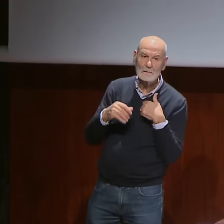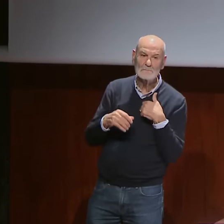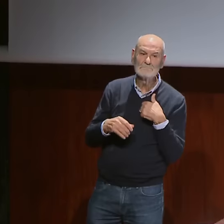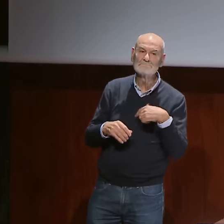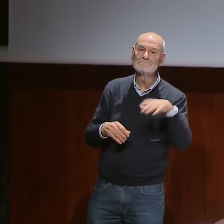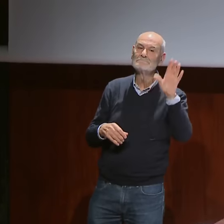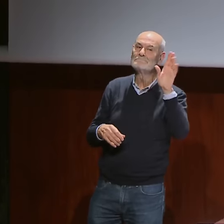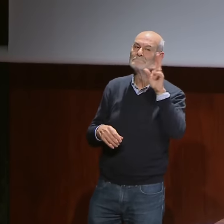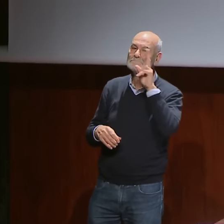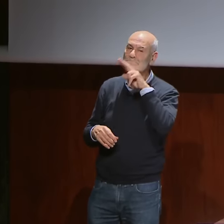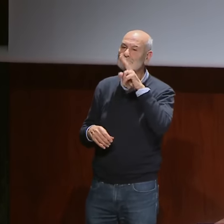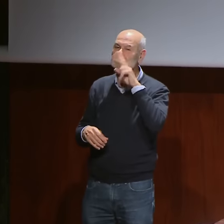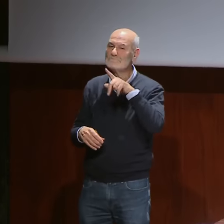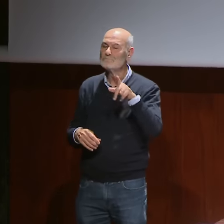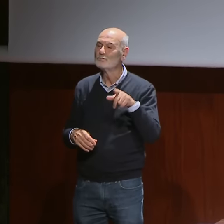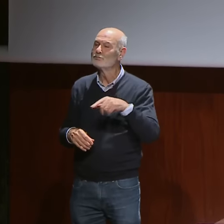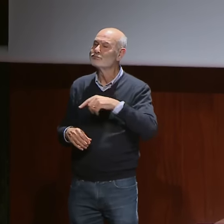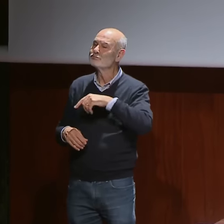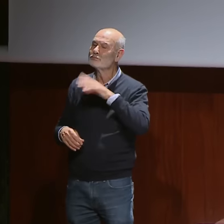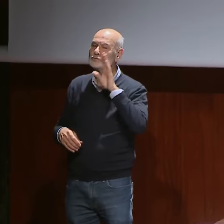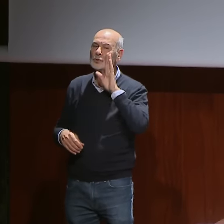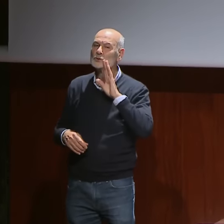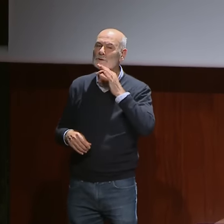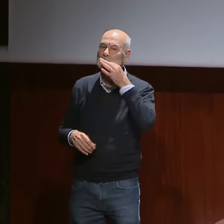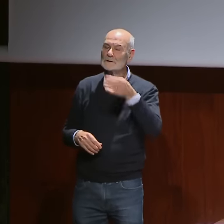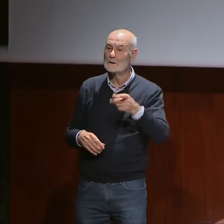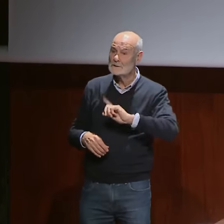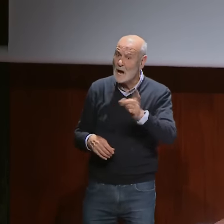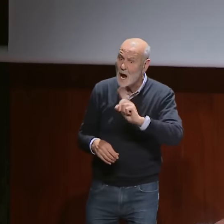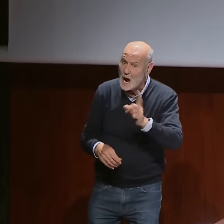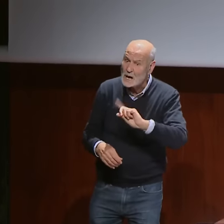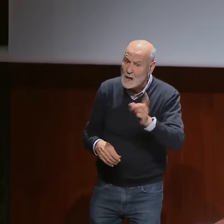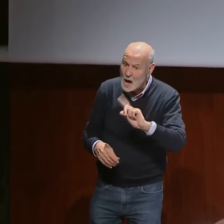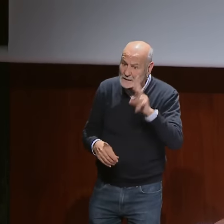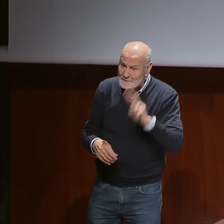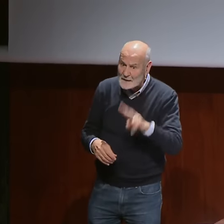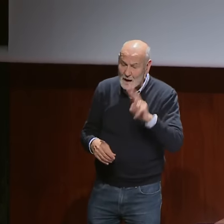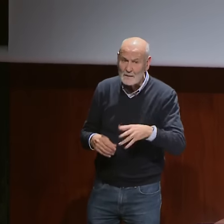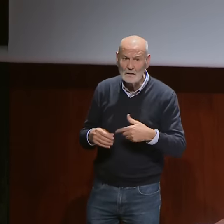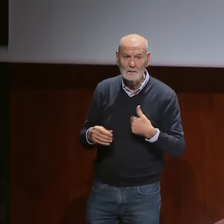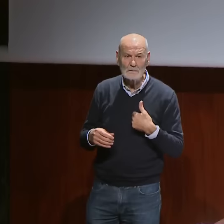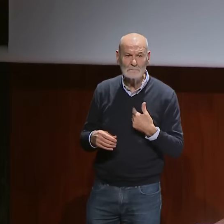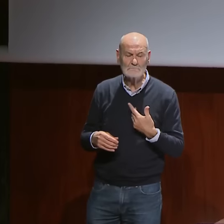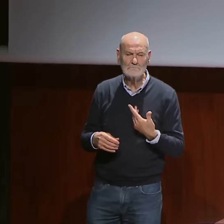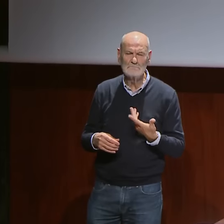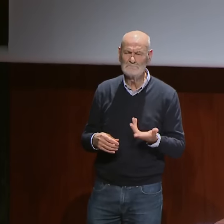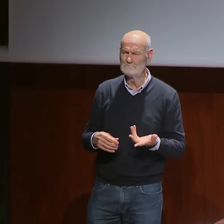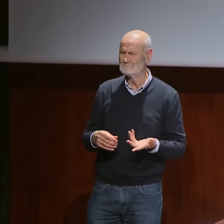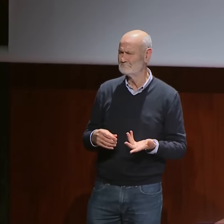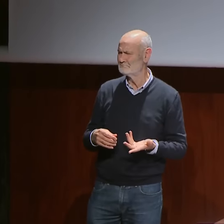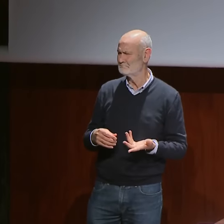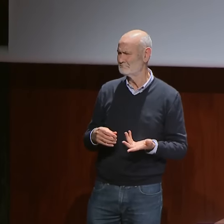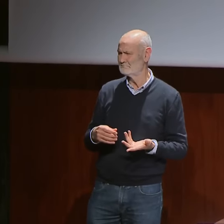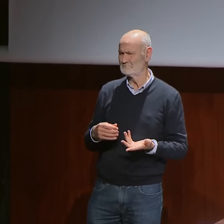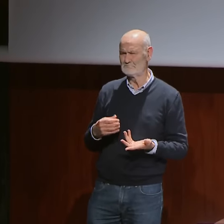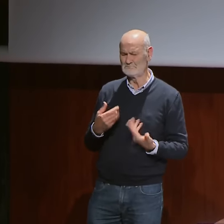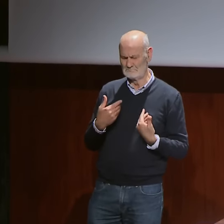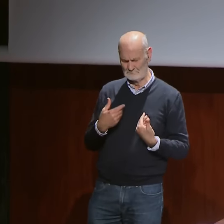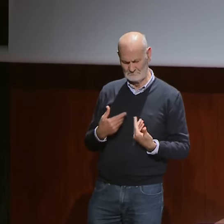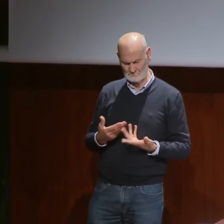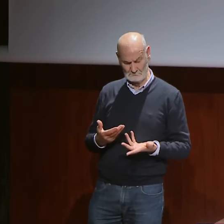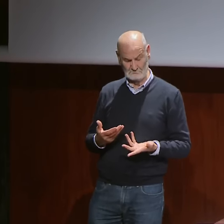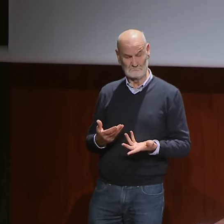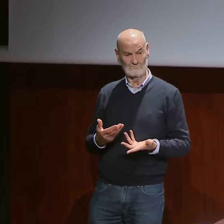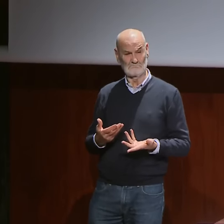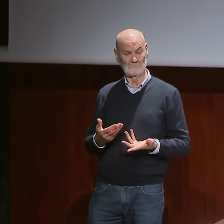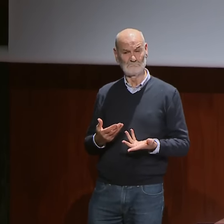étaient vraiment sidérés, quoi. Alors sur le coup, je me suis dit, ils me disent ça parce qu'ils veulent être gentils avec moi. Et puis, il me